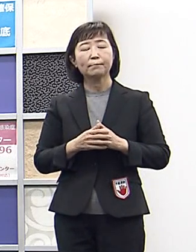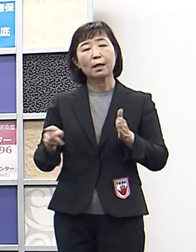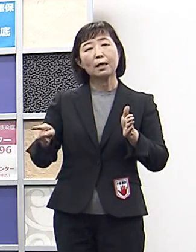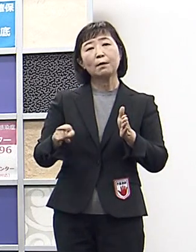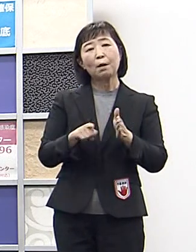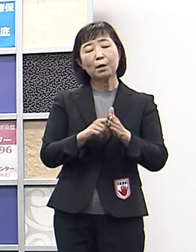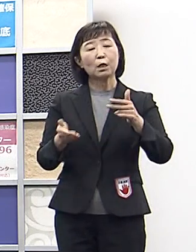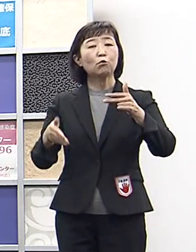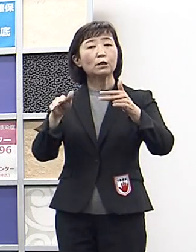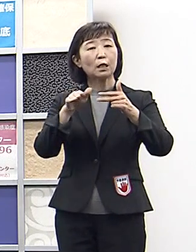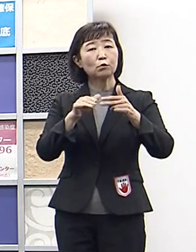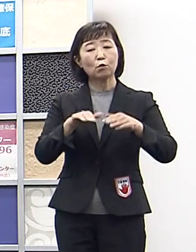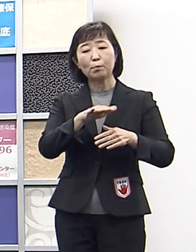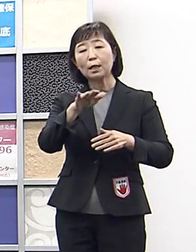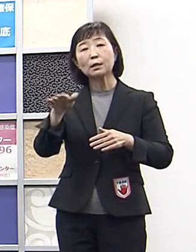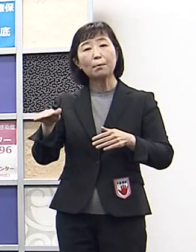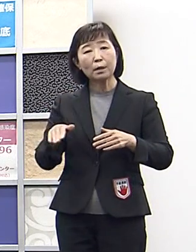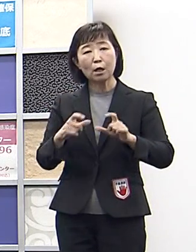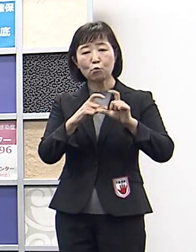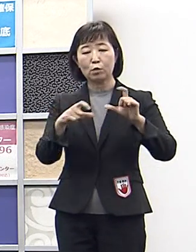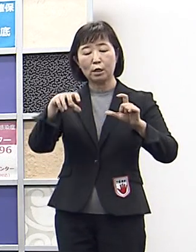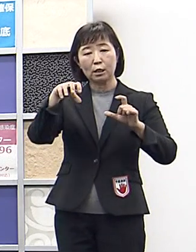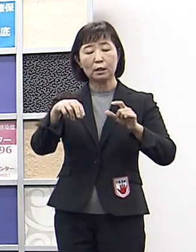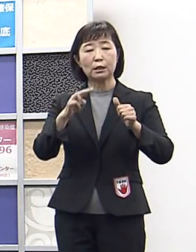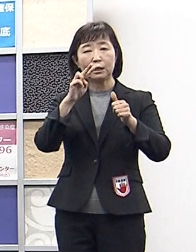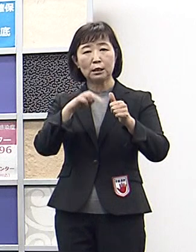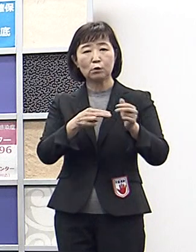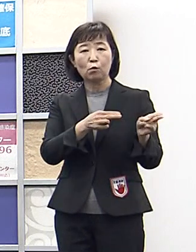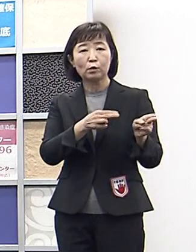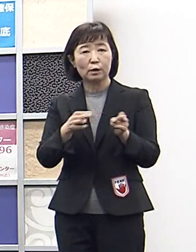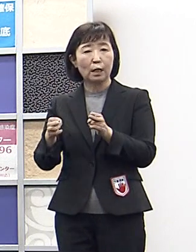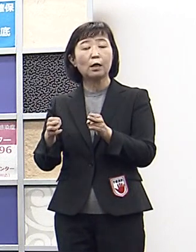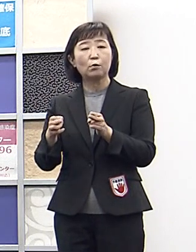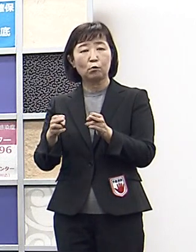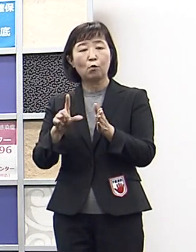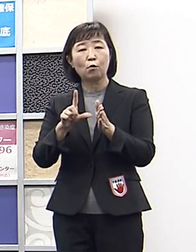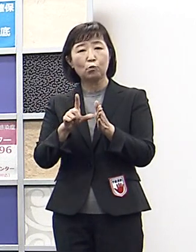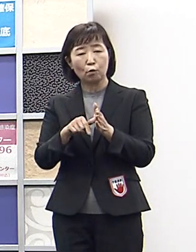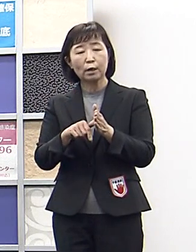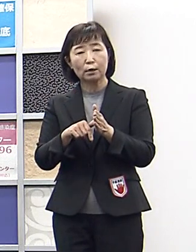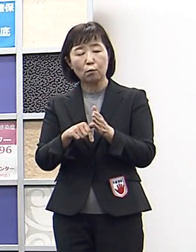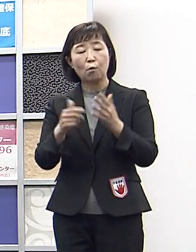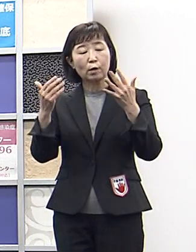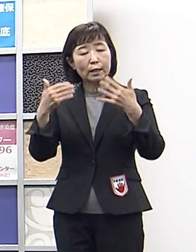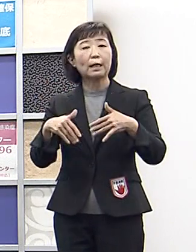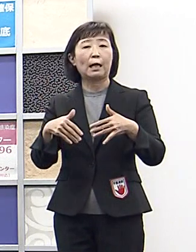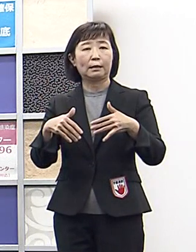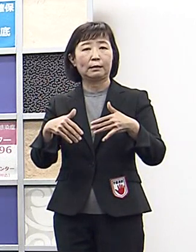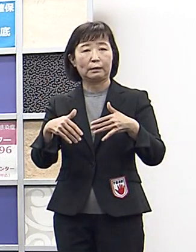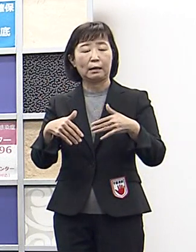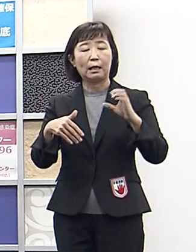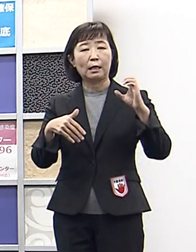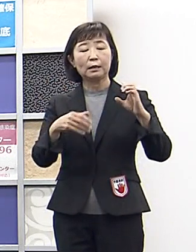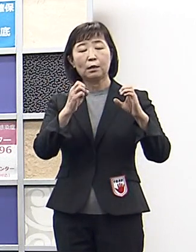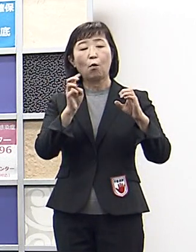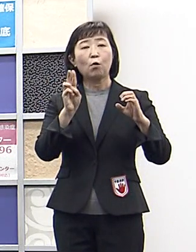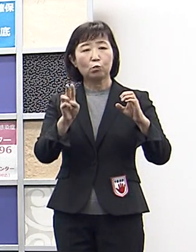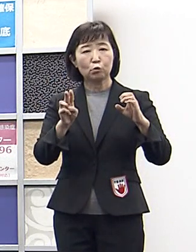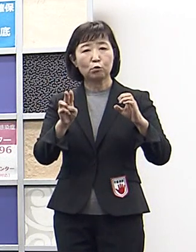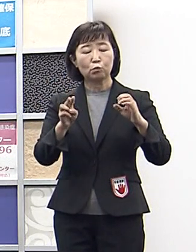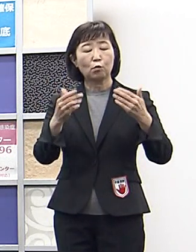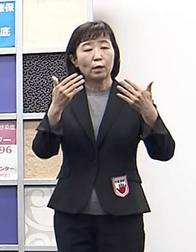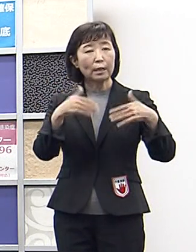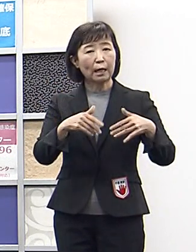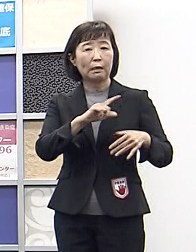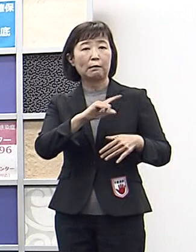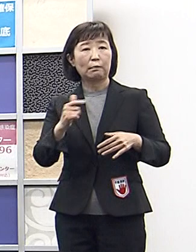の認証施設の皆様にはグリーンゾーン認証の際に整備した空気清浄機やCO2センサーなど5月8